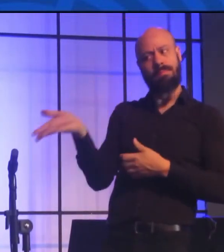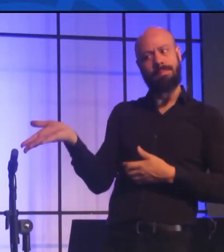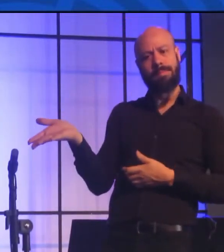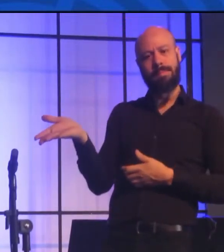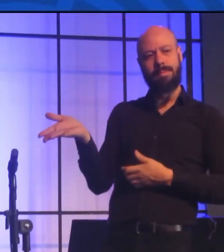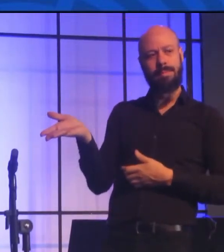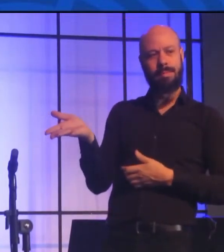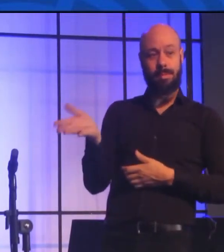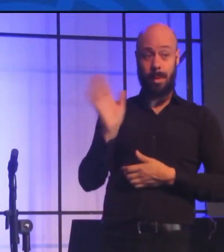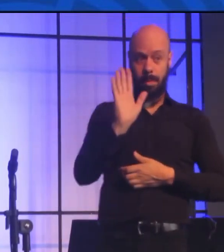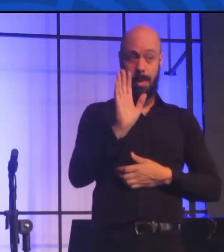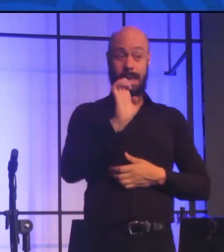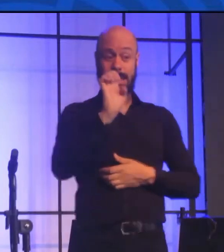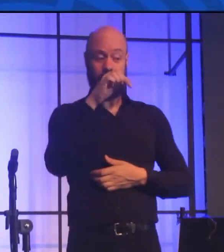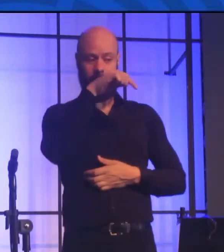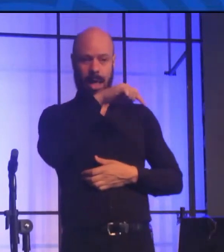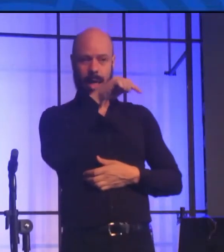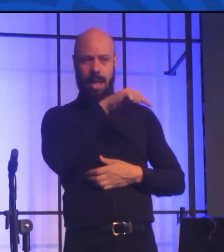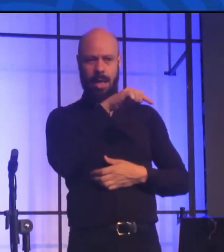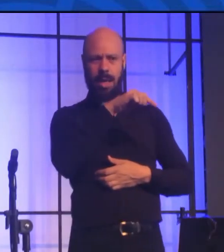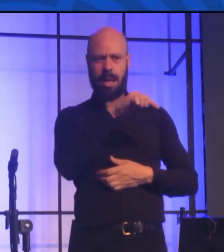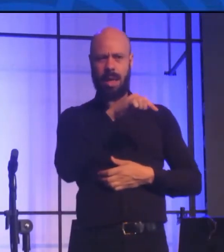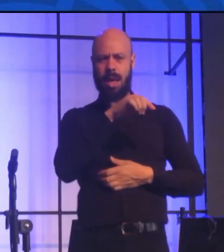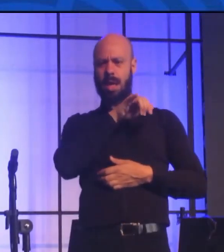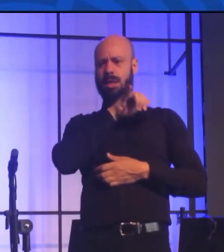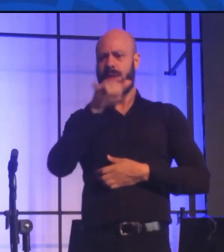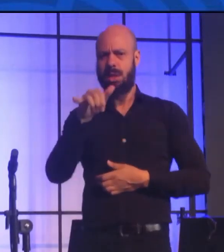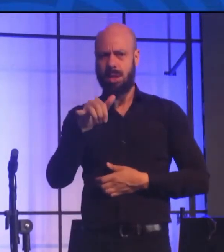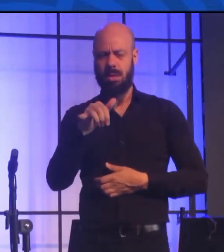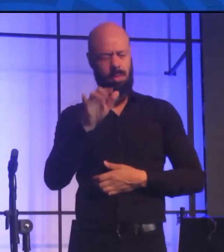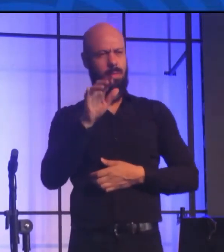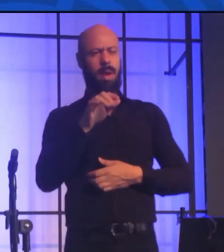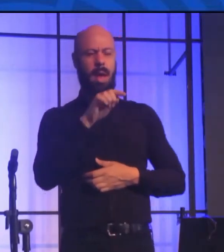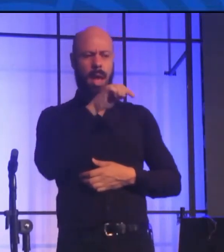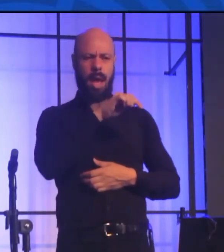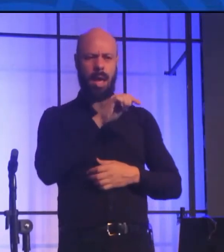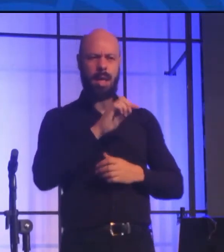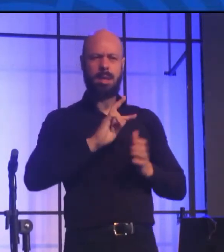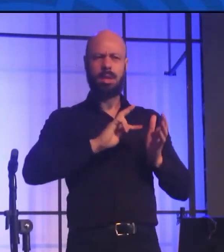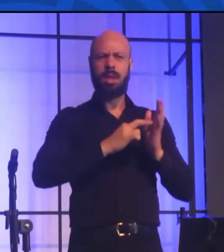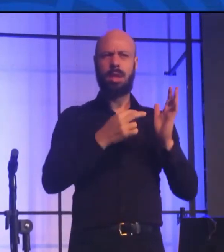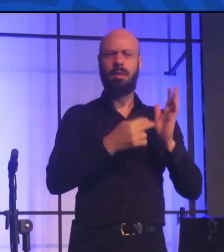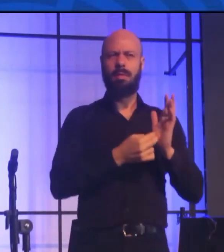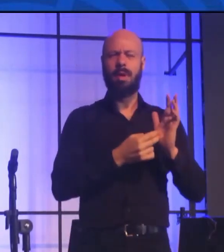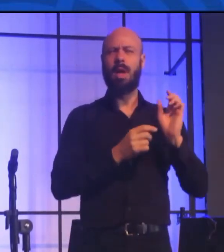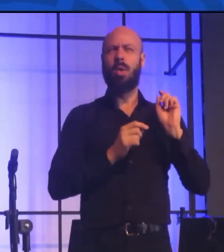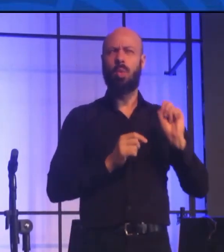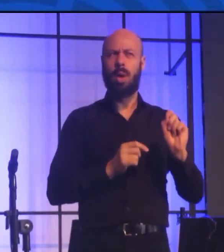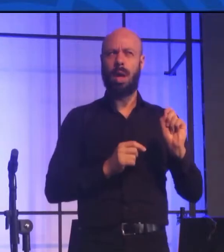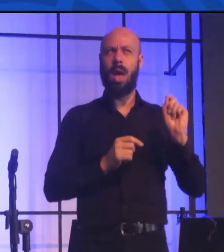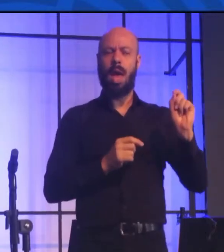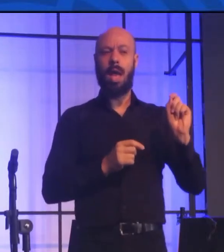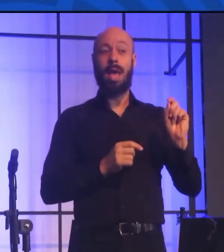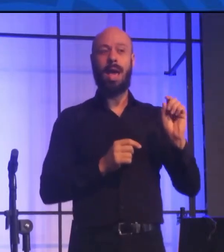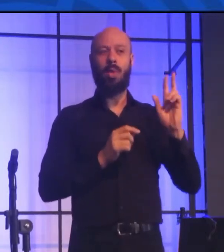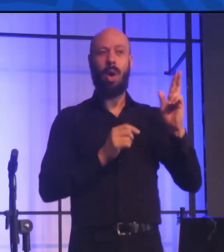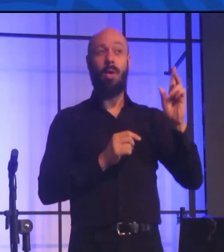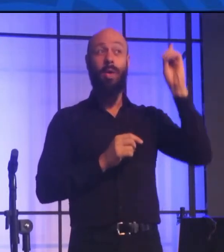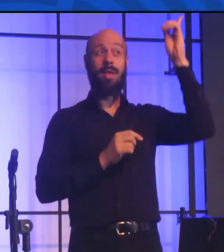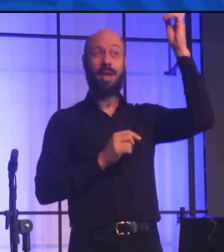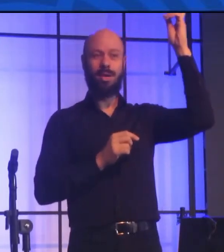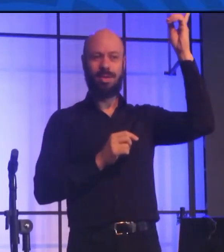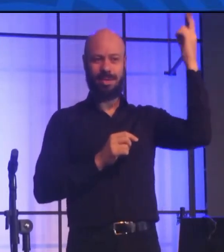Se o profeta representava Deus, isso não é significativo. Isso não é algo que nós devemos